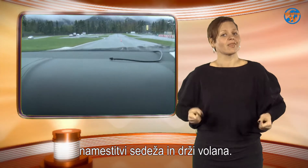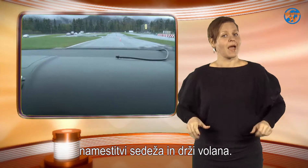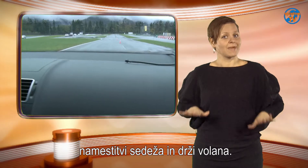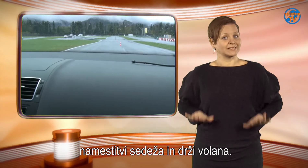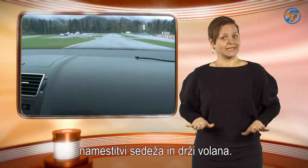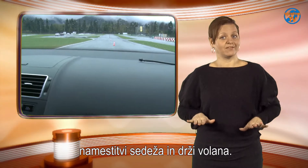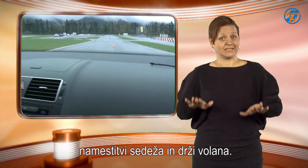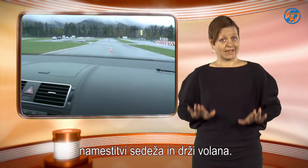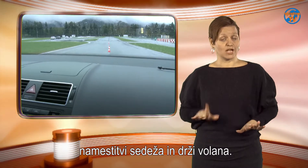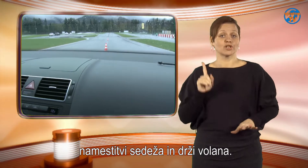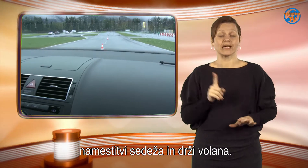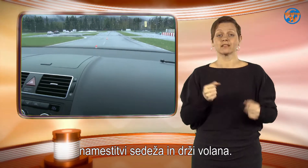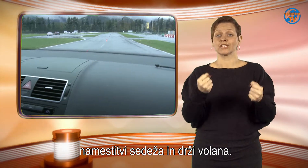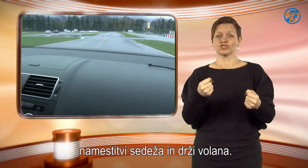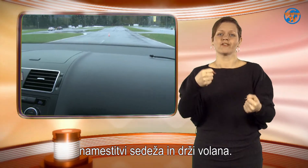drži volana.